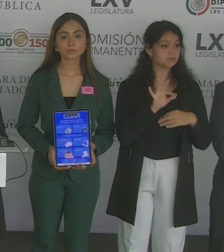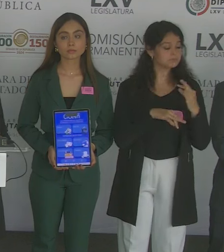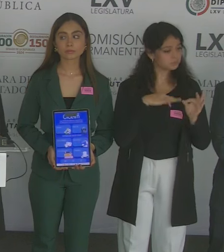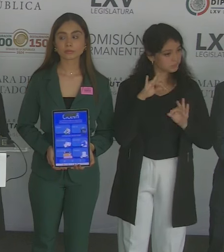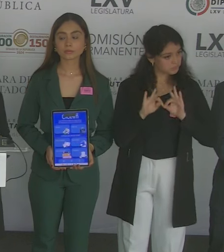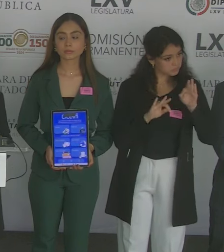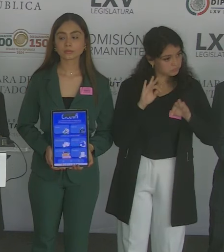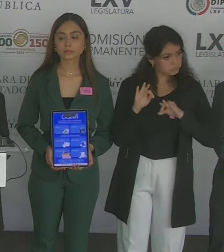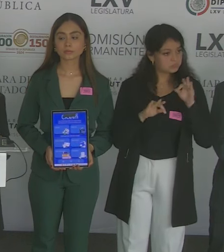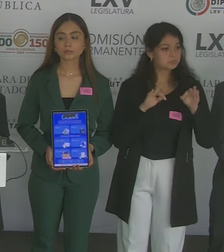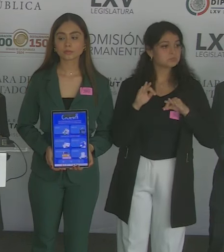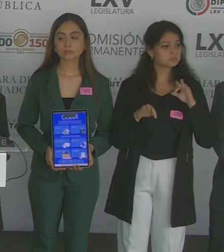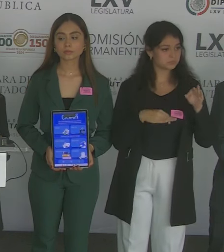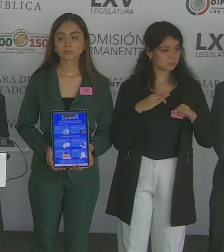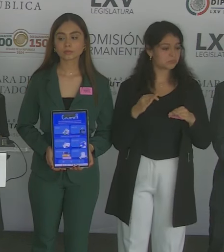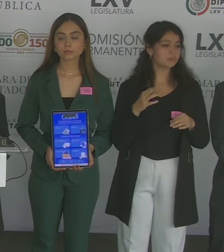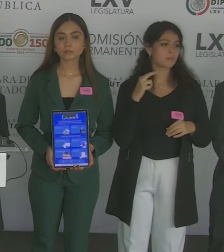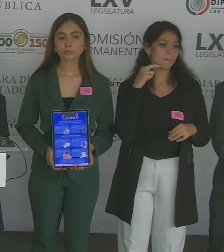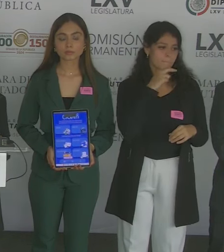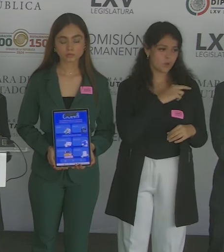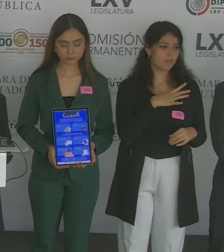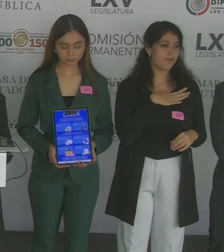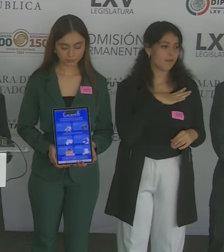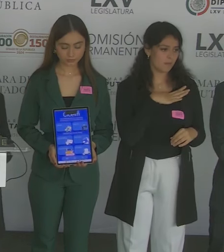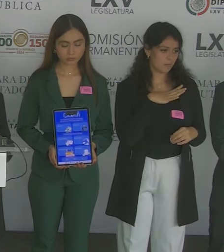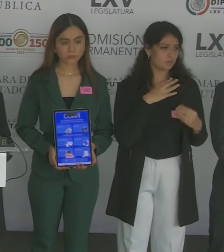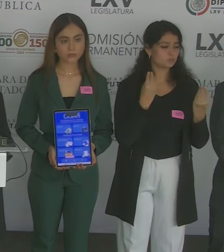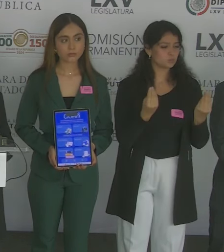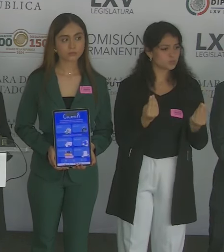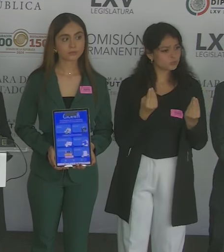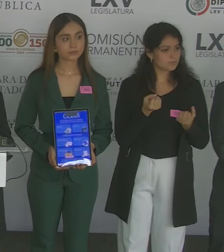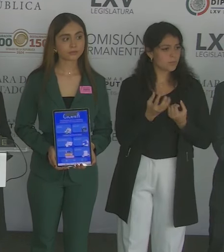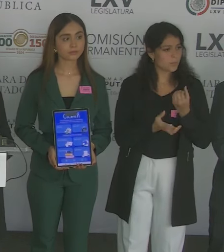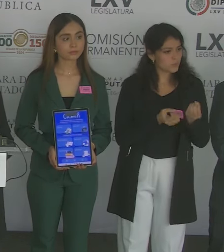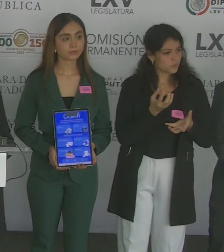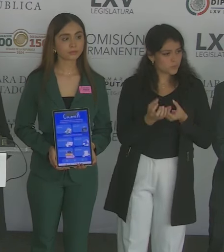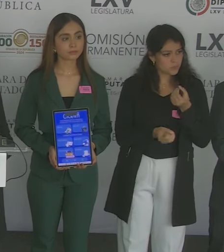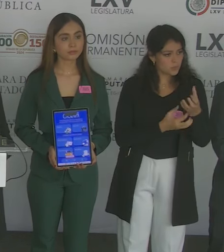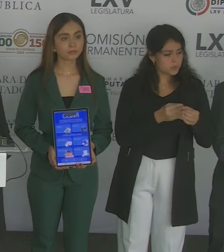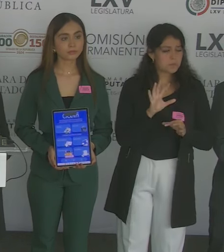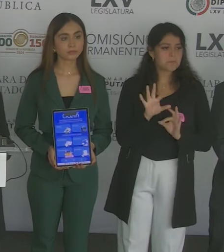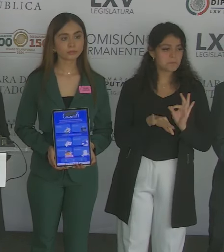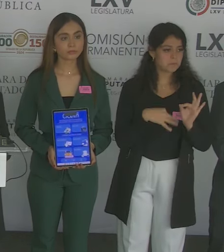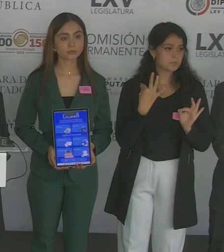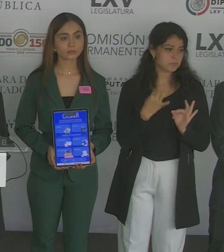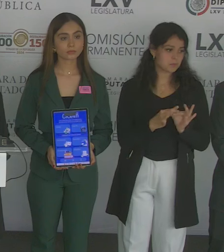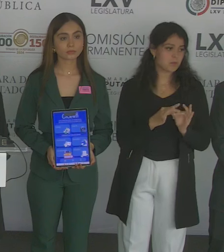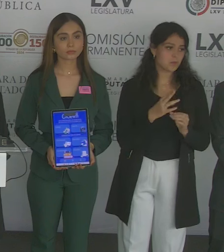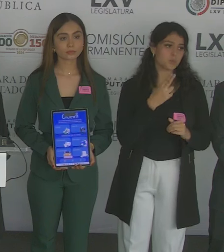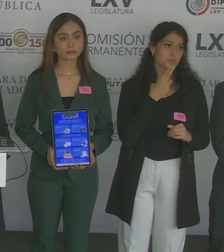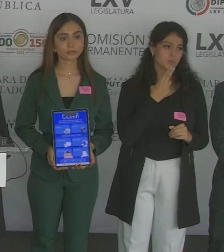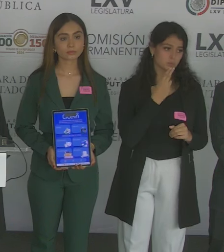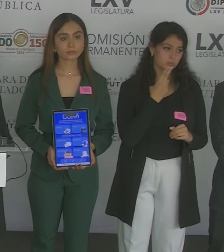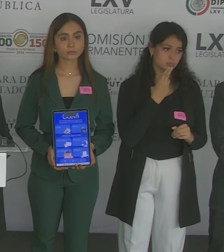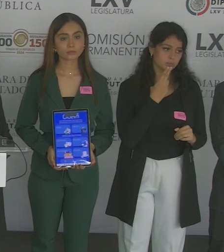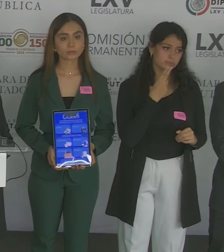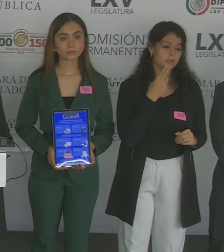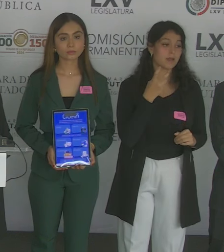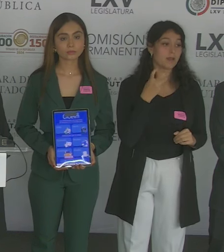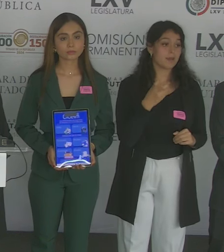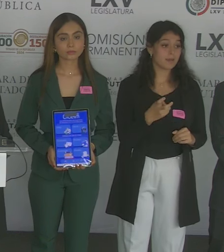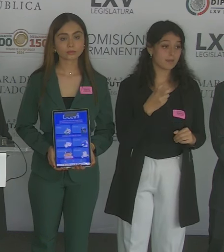sí misma pronto tendremos mucho mayor efectividad en la utilización de este